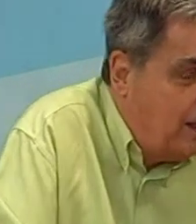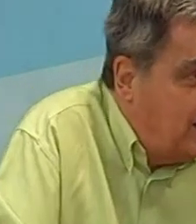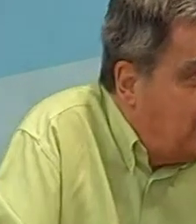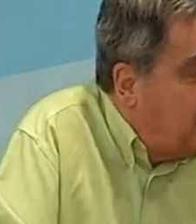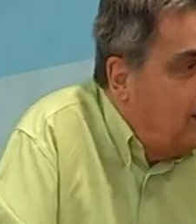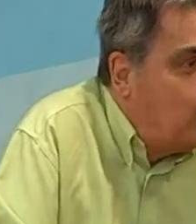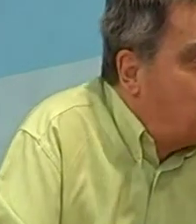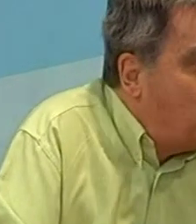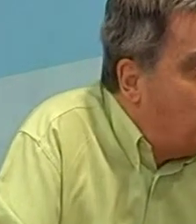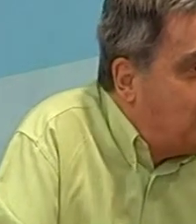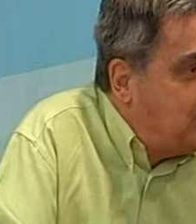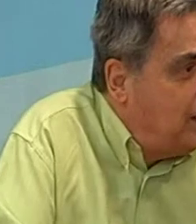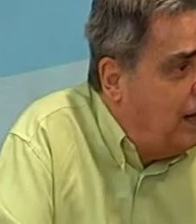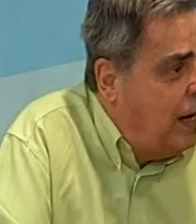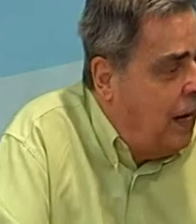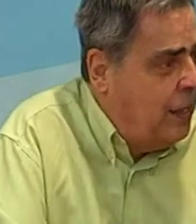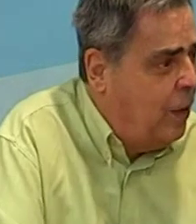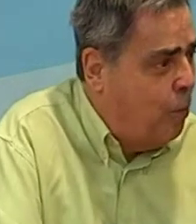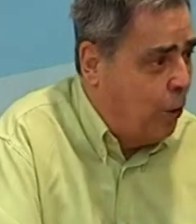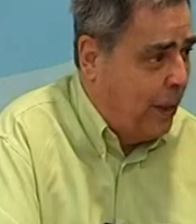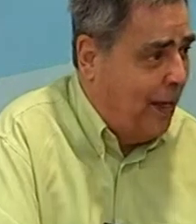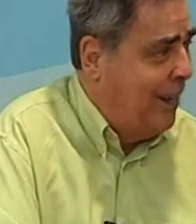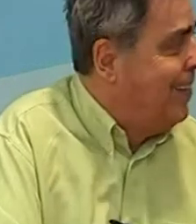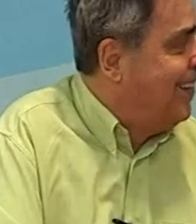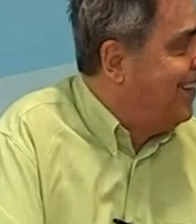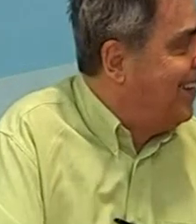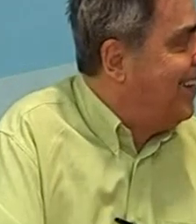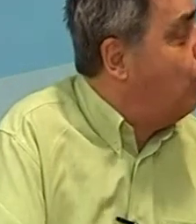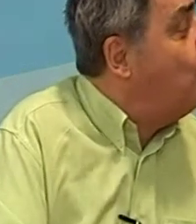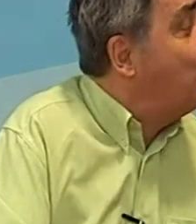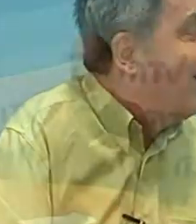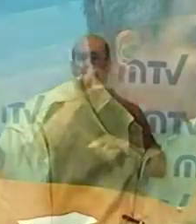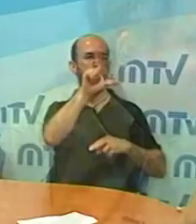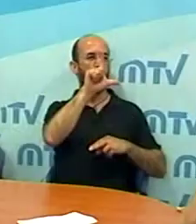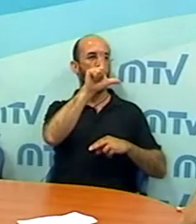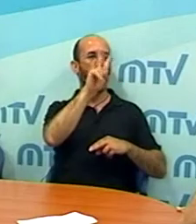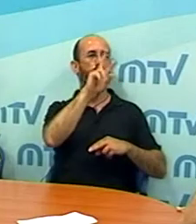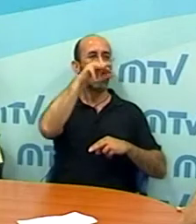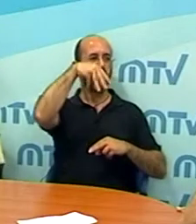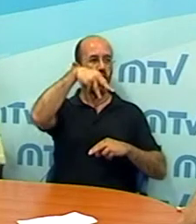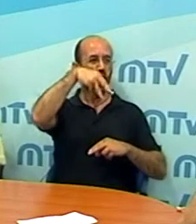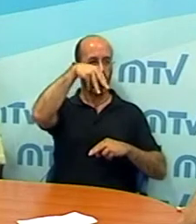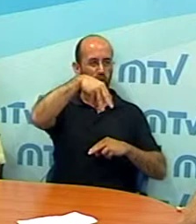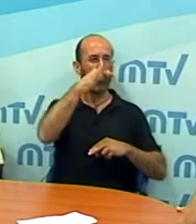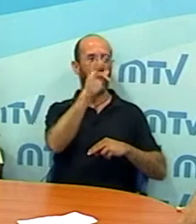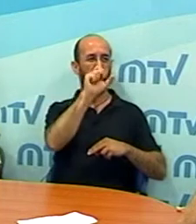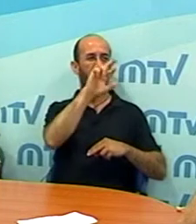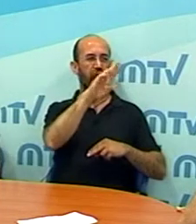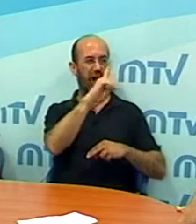sea, no se lo puedo decir a Diego porque... ¿Lunfardo? ¿Cómo has dicho? Lunfardo.